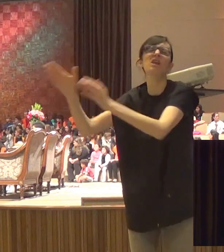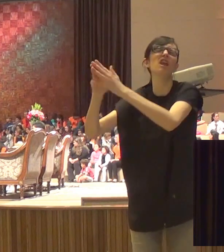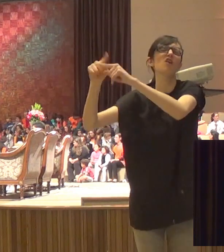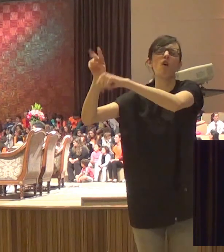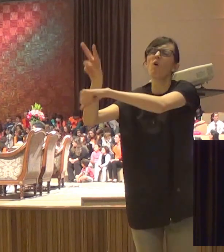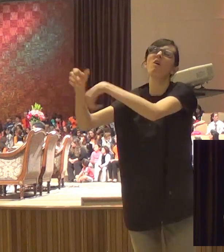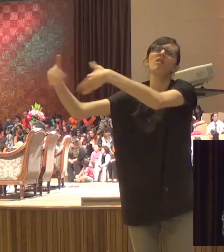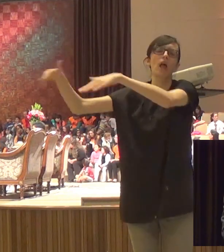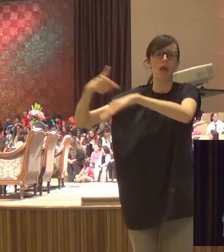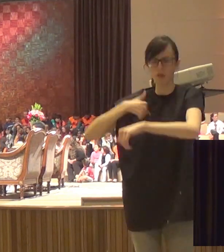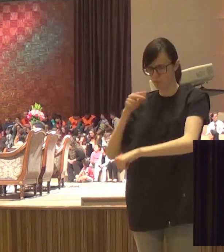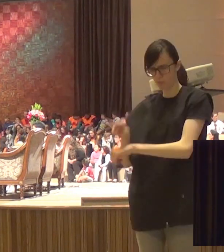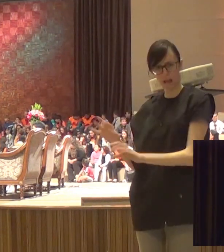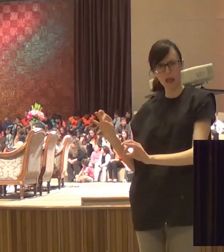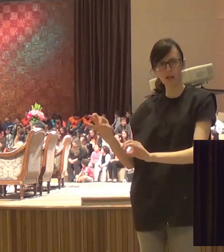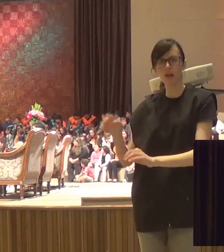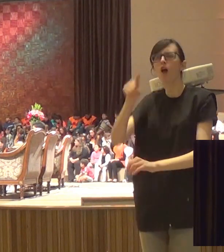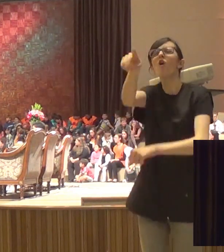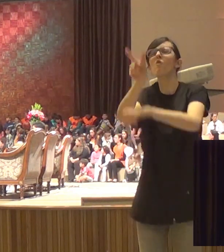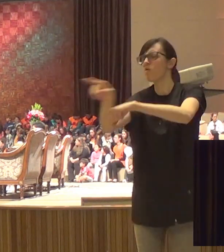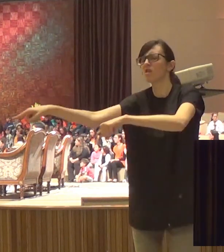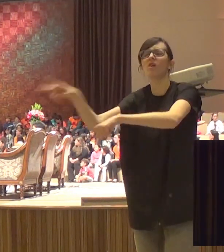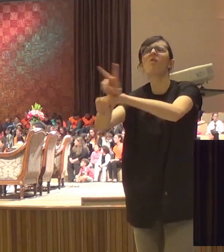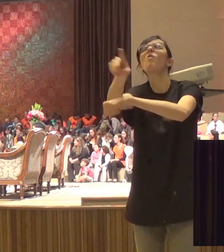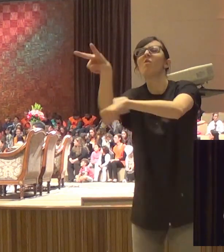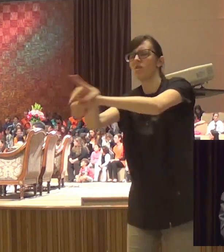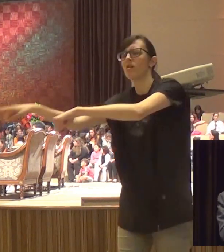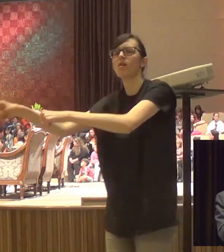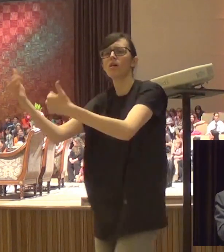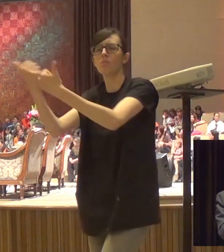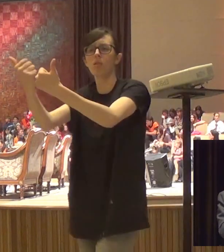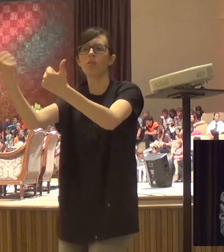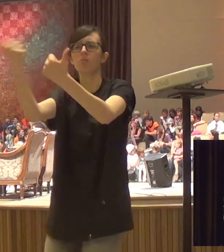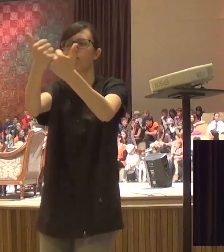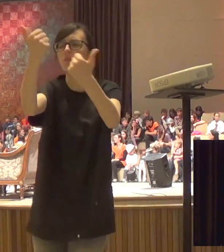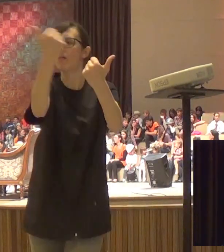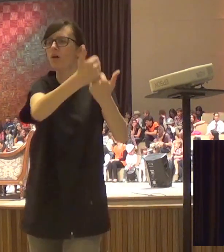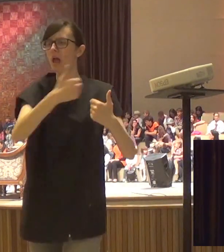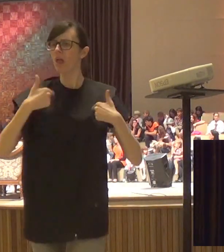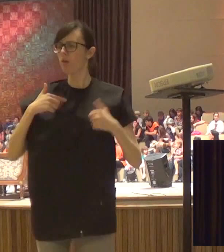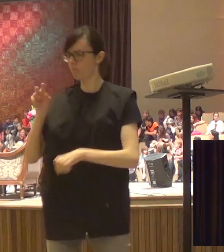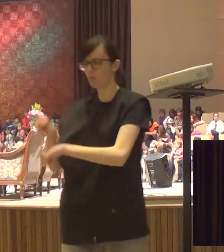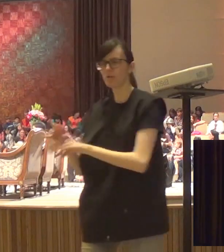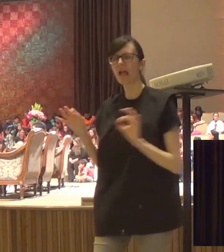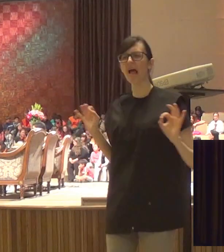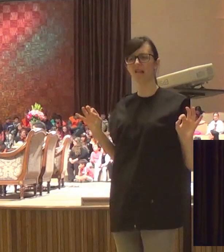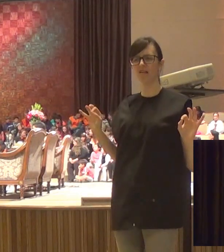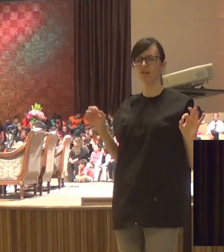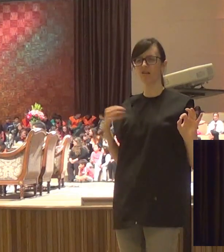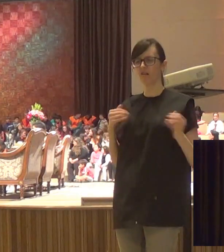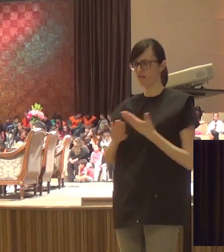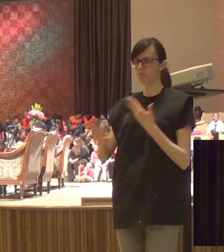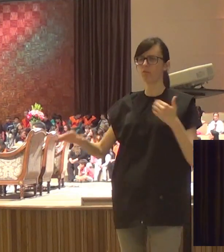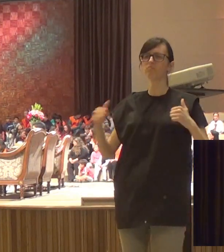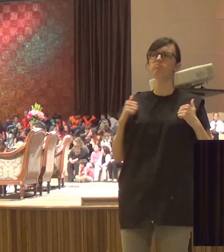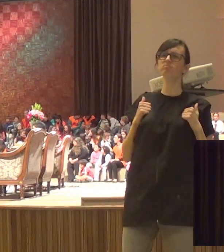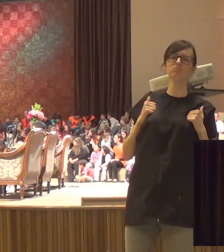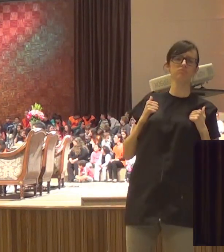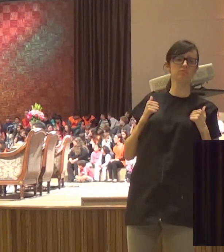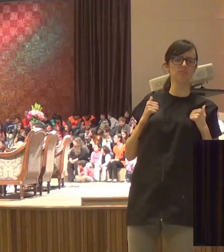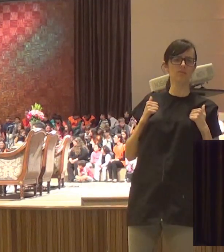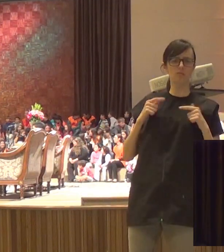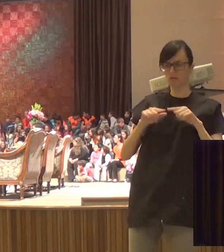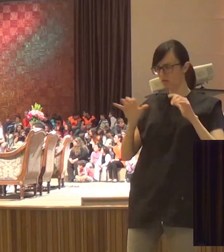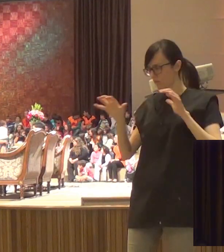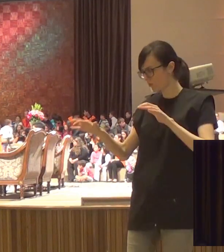filhos com a escola, com a igreja, com a TV, com o computador. Isso é desafiador para nós, mas esse papel